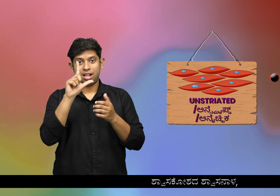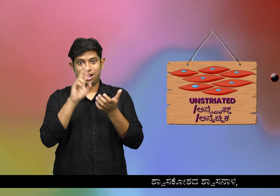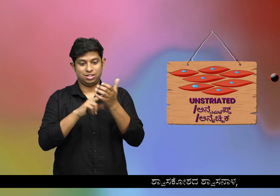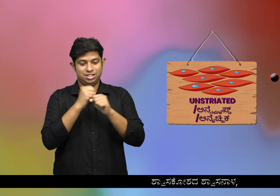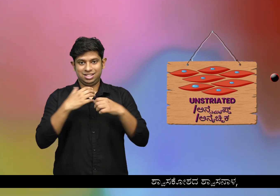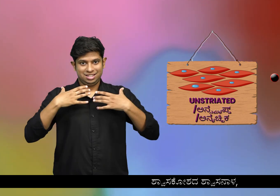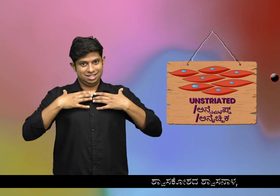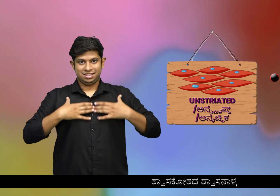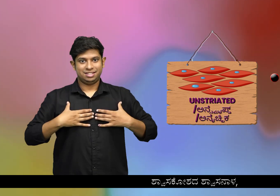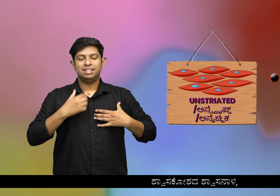ಶ್ವಾಸಕೋಶದ ಶ್ವಾಸನಾಳ,